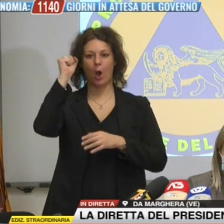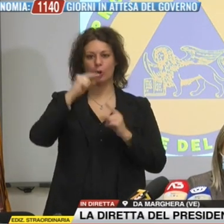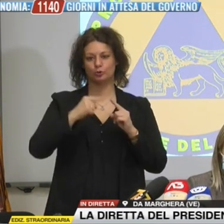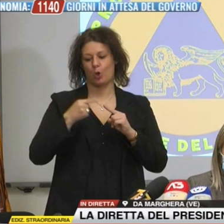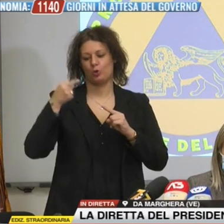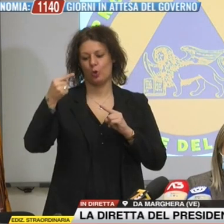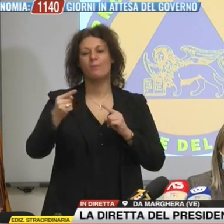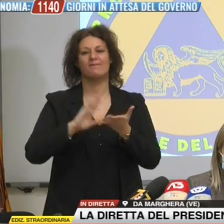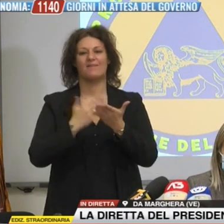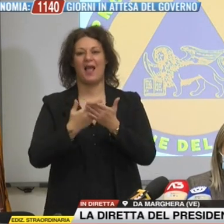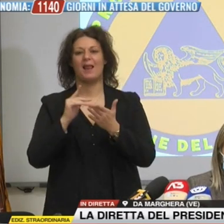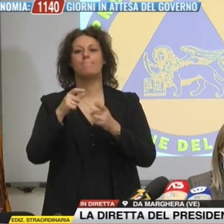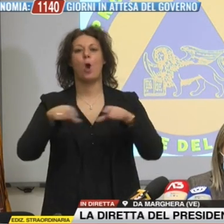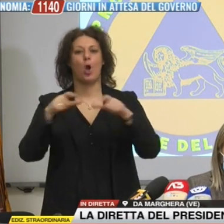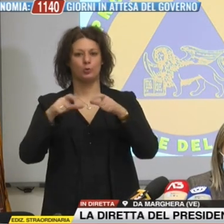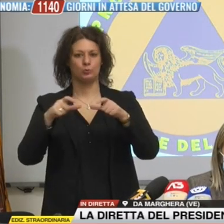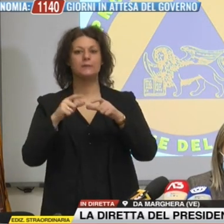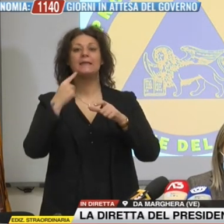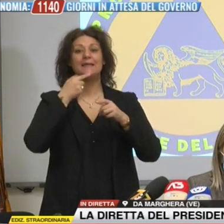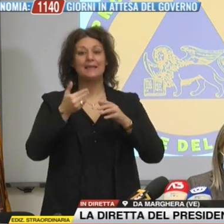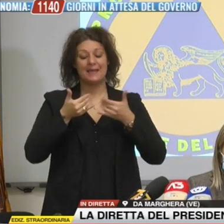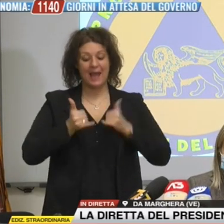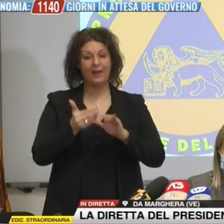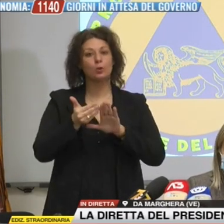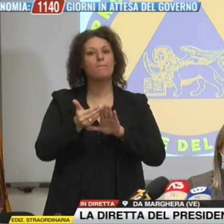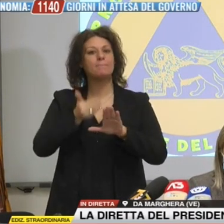grazie. Ricordiamo intanto che il bonus natalità